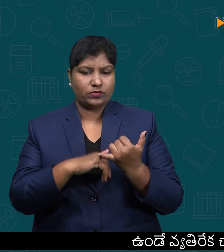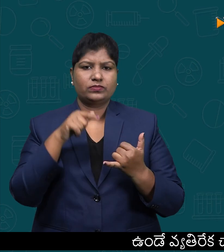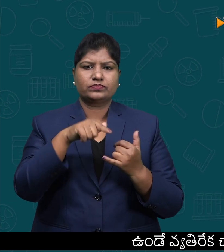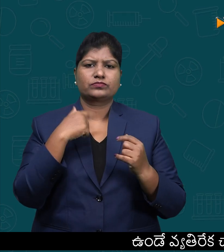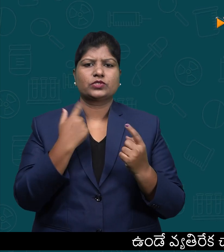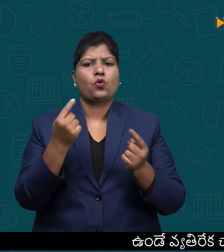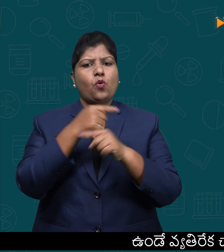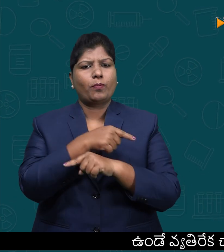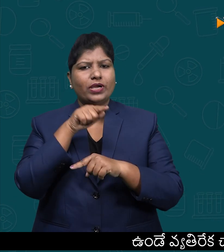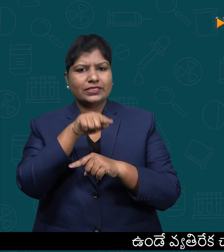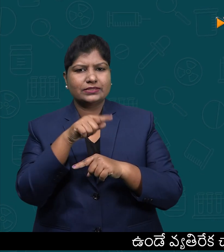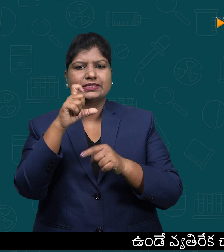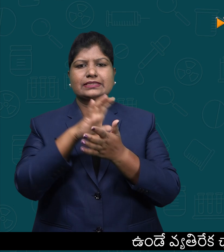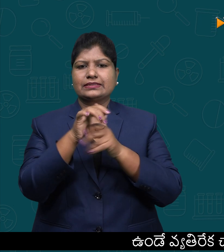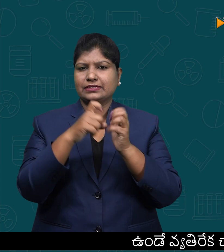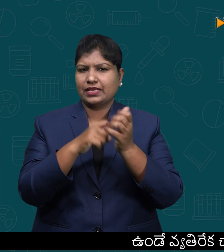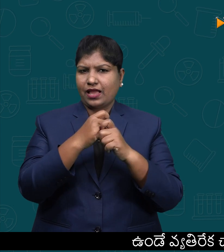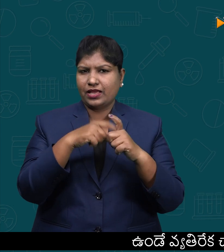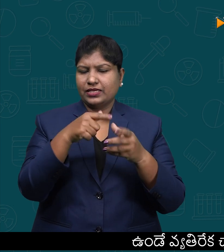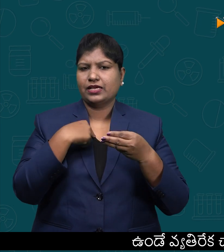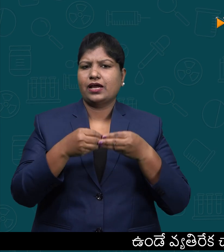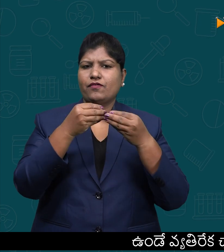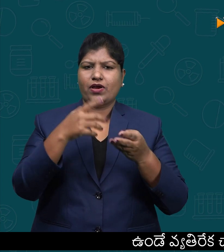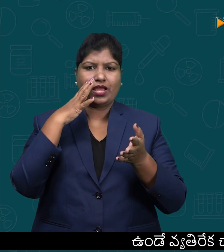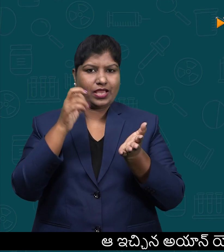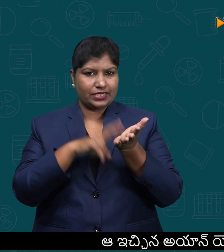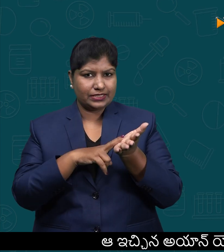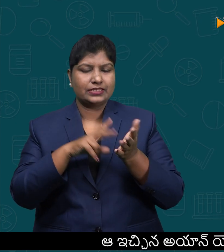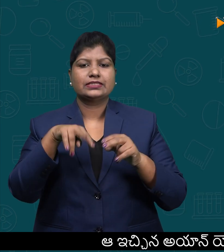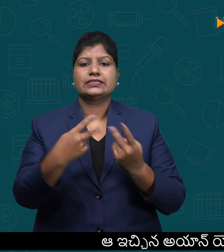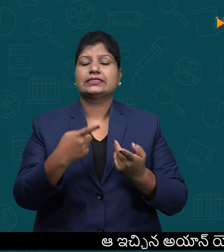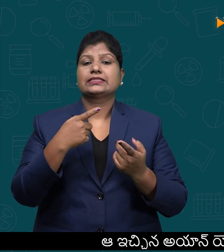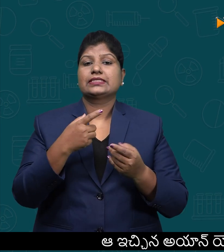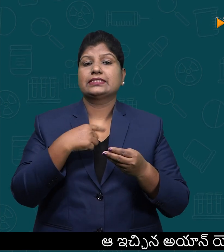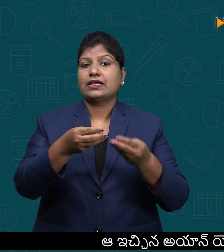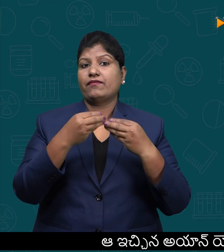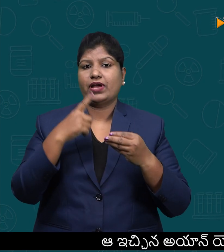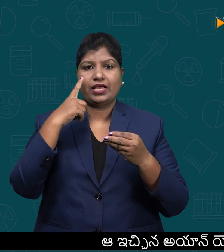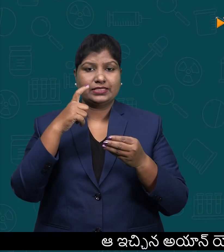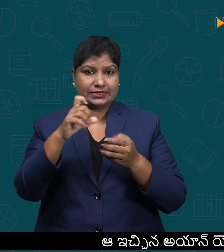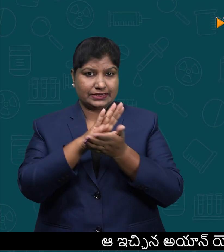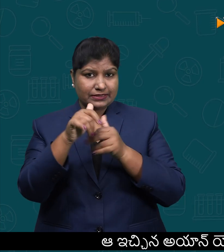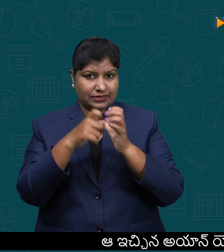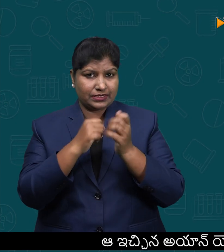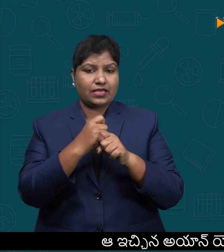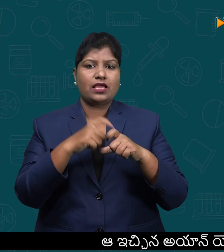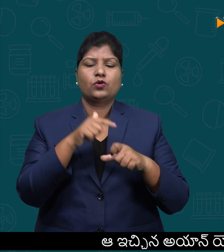ఉండే వ్యతిరేక ఛార్జ్ యొక్క అయాన్ల సంఖ్యను ఆ ఇచ్చిన అయాన్ యొక్క సమన్వయ సంఖ్య